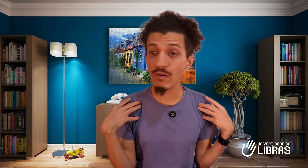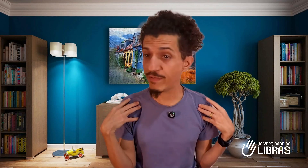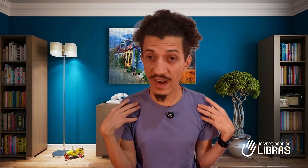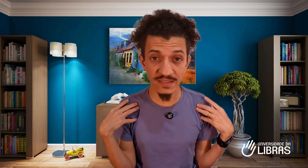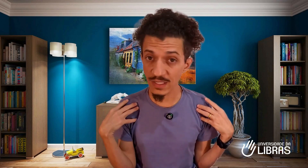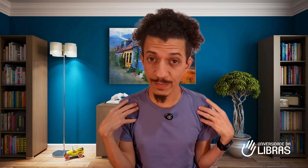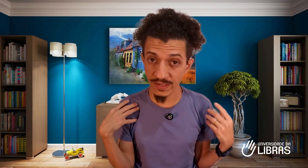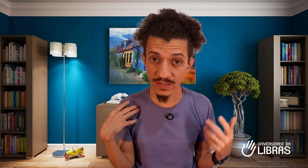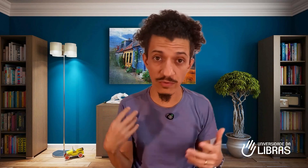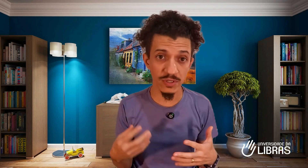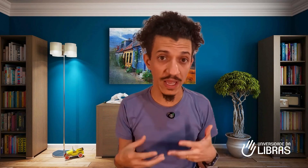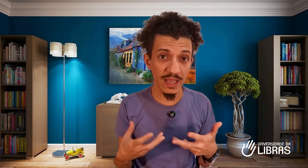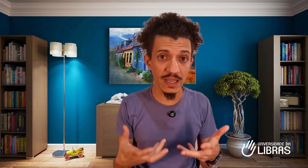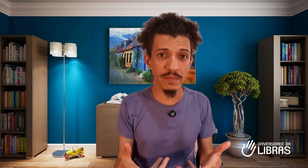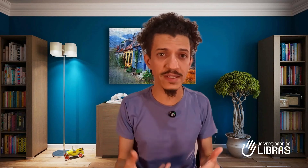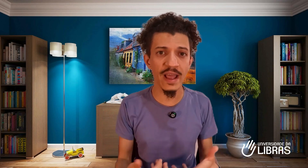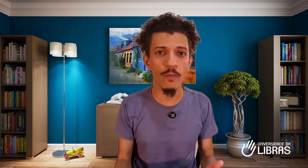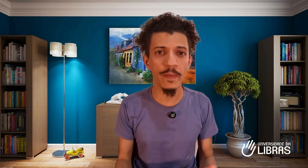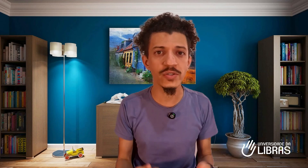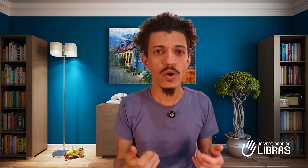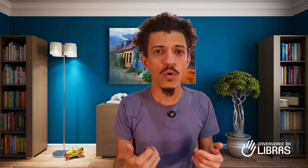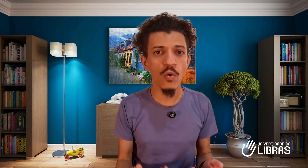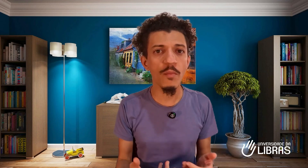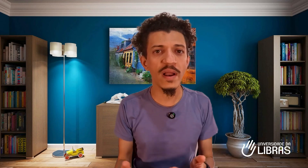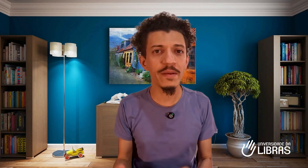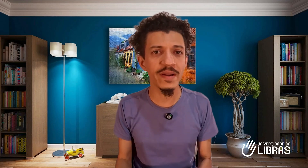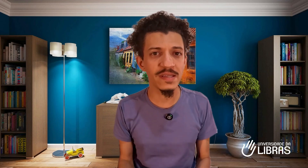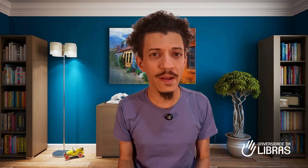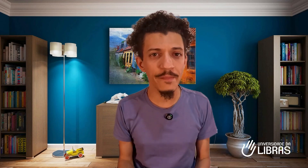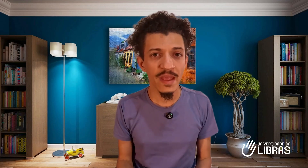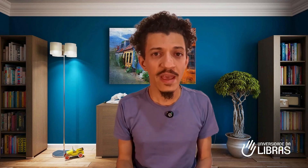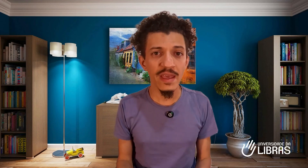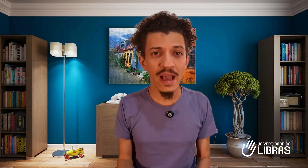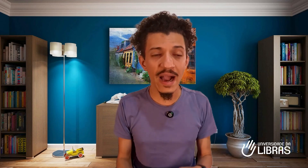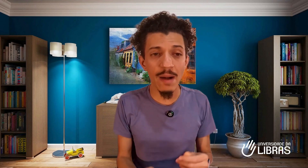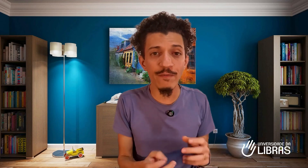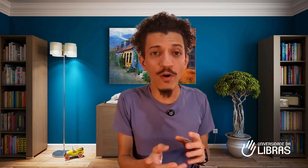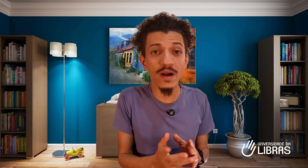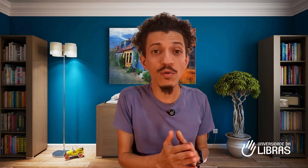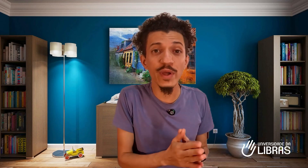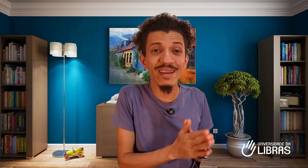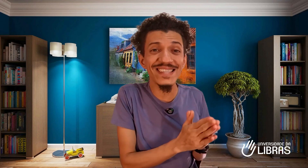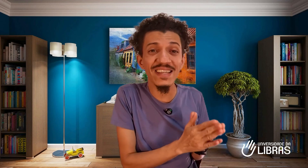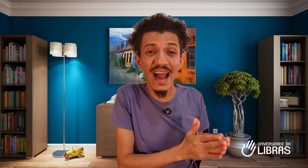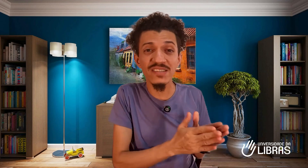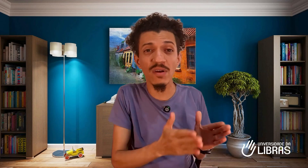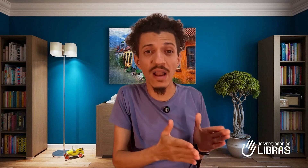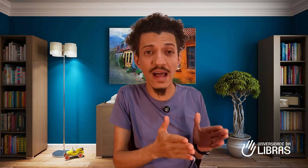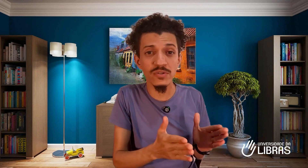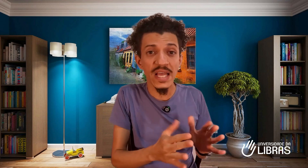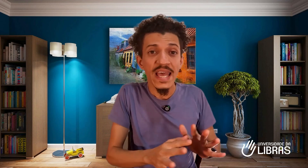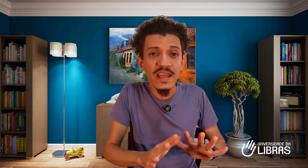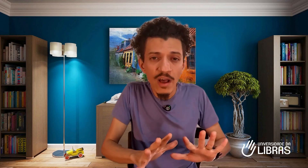faz a expressão em Libras realmente como a Libras é, e acaba focando muito em sinais isolados, e não